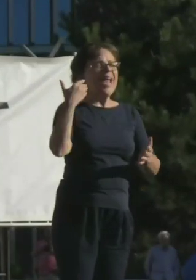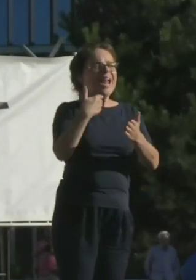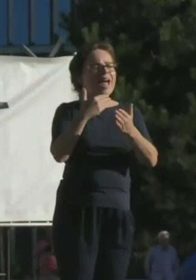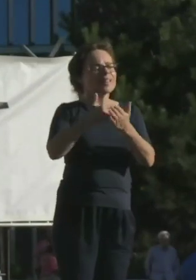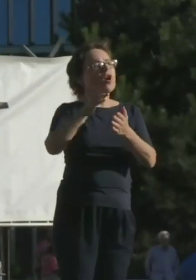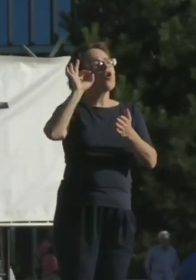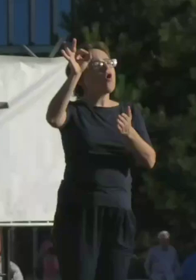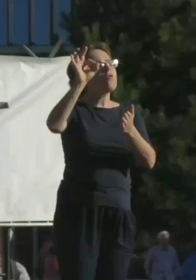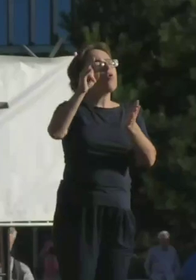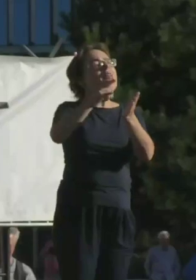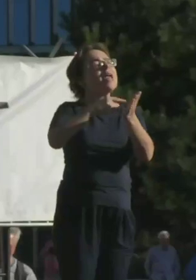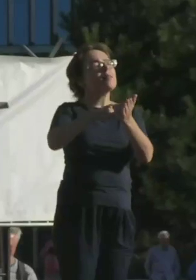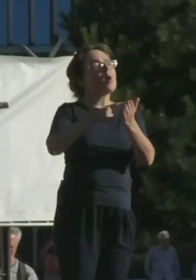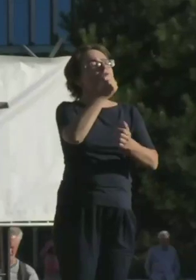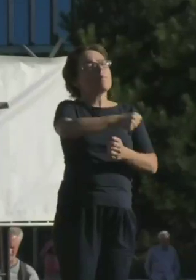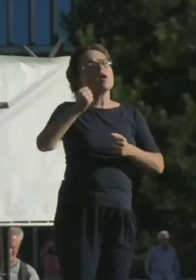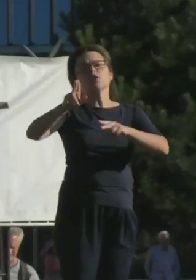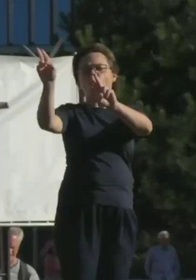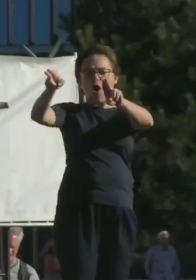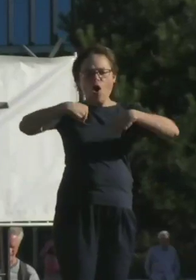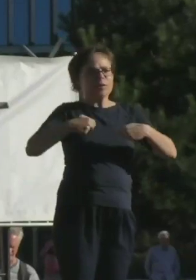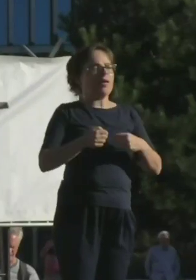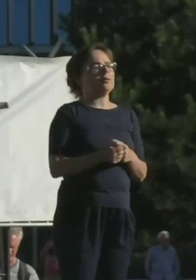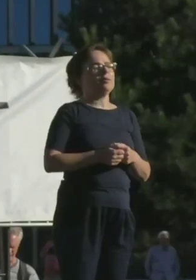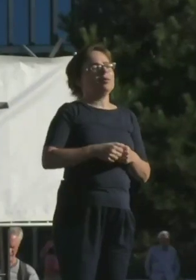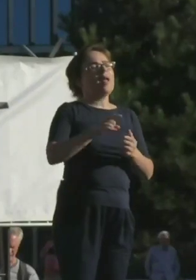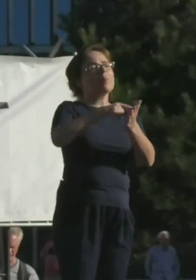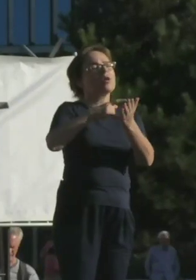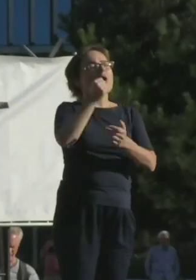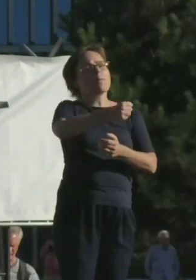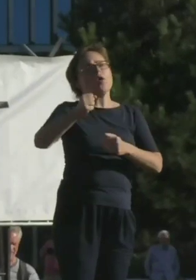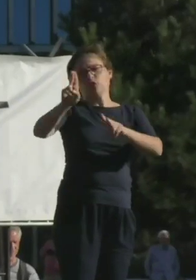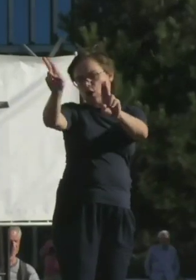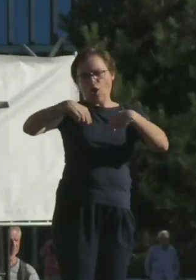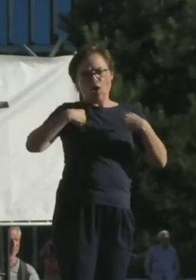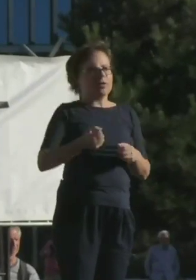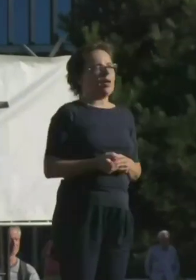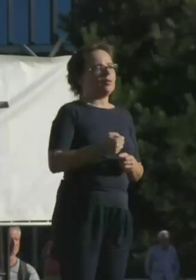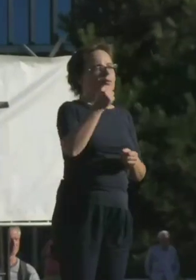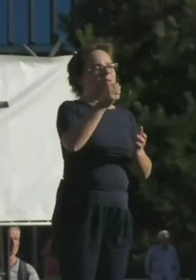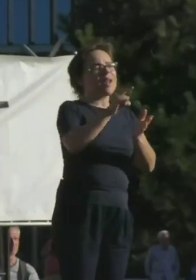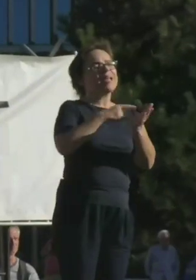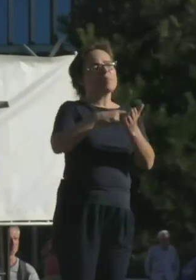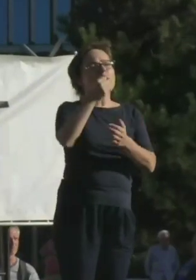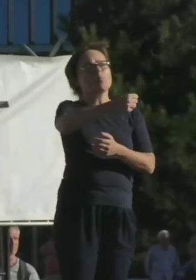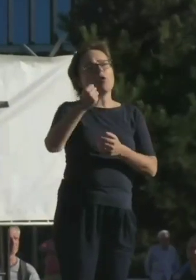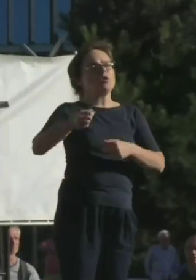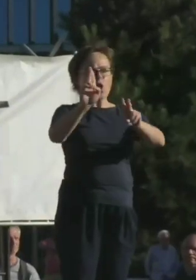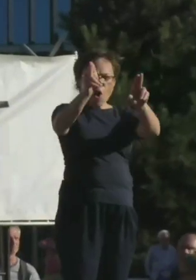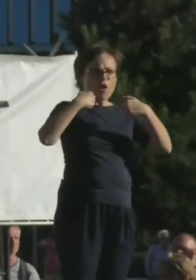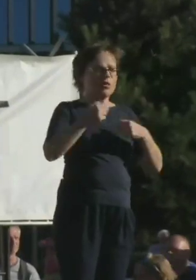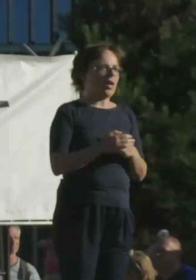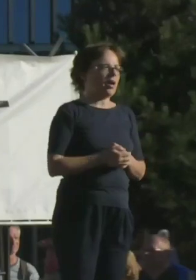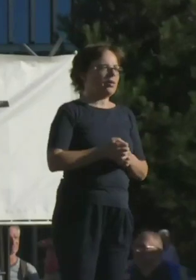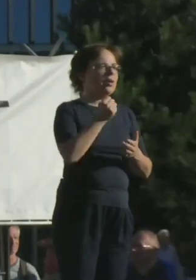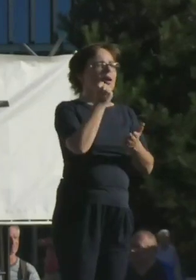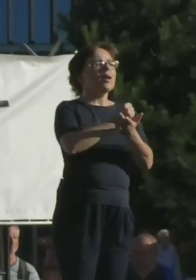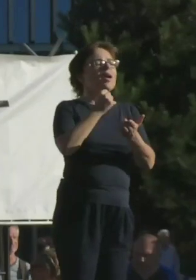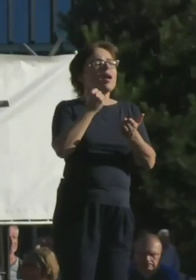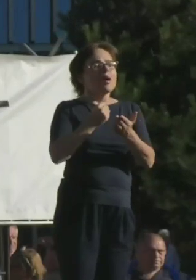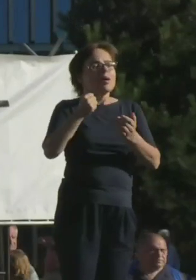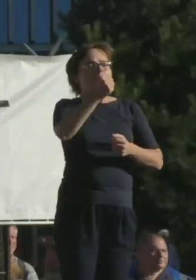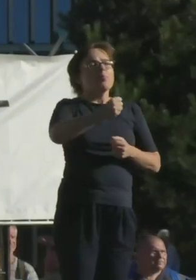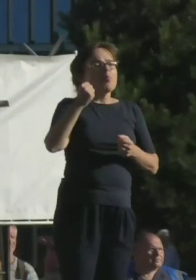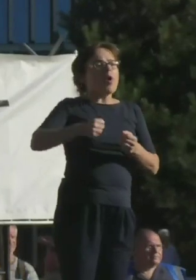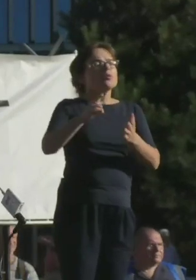oddaj mandat, Giertych! Oddaj mandat! Oddaj mandat! Oddaj mandat!